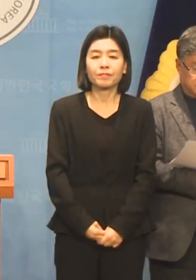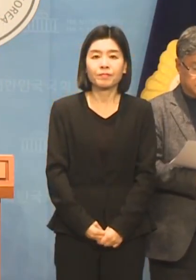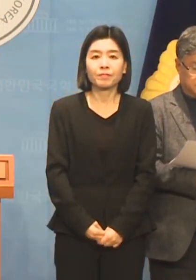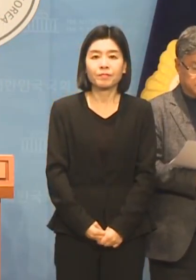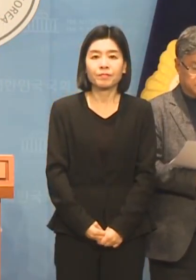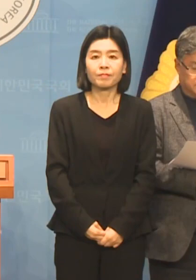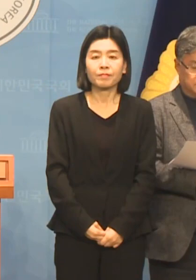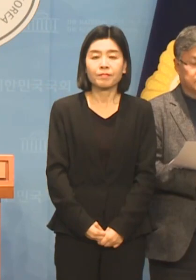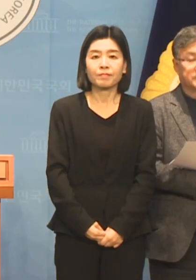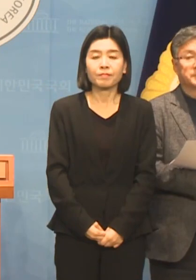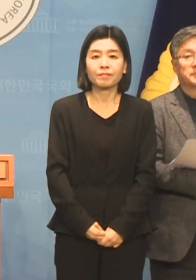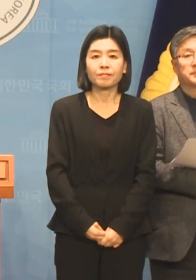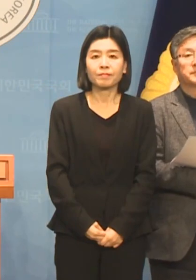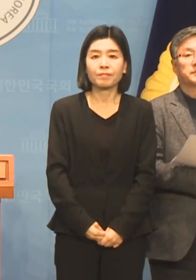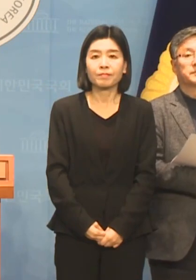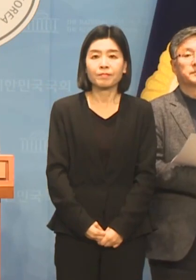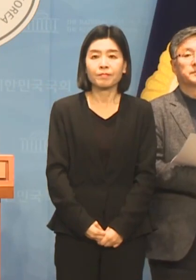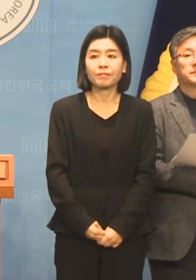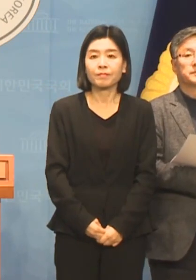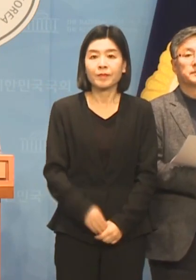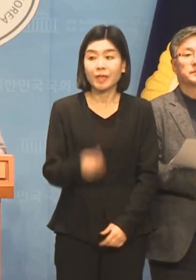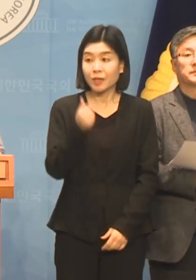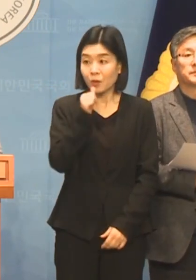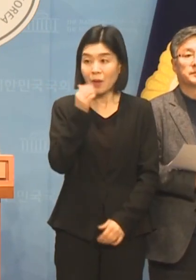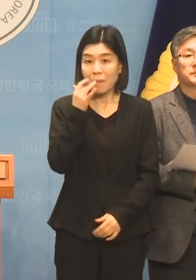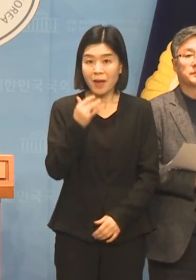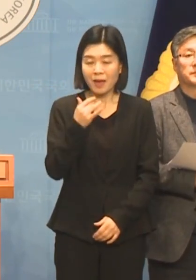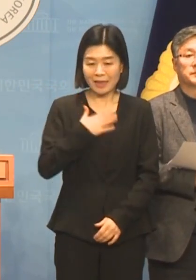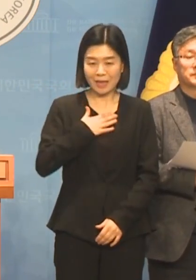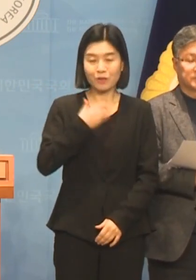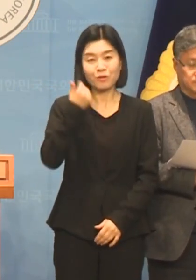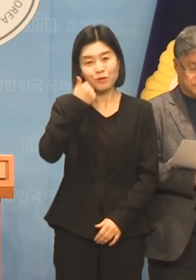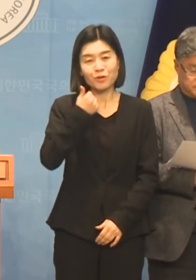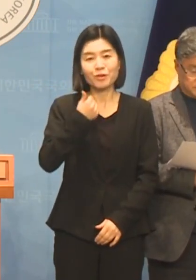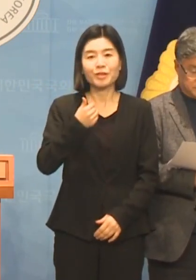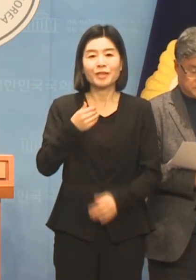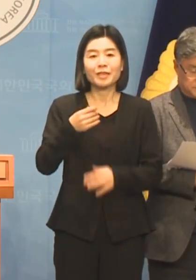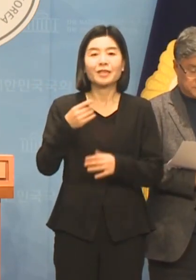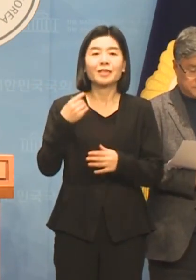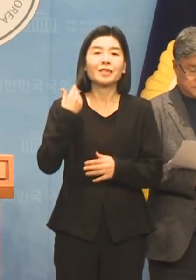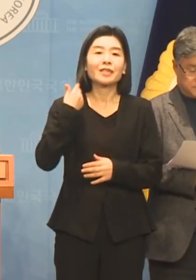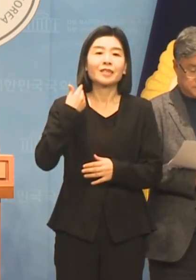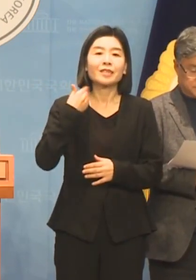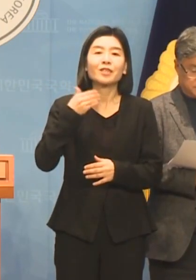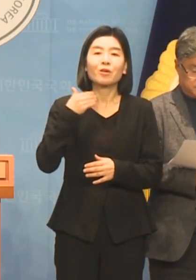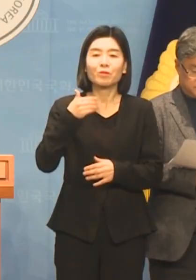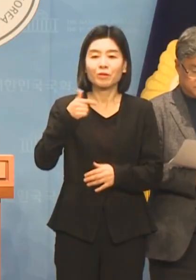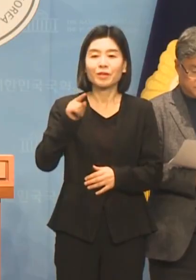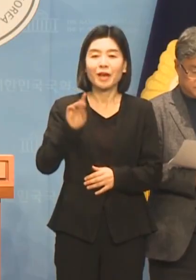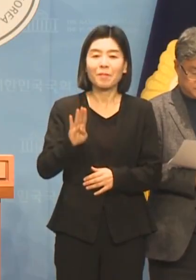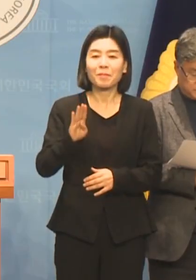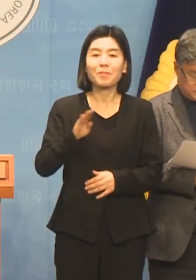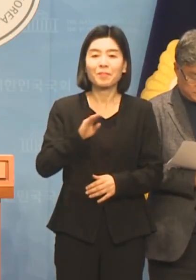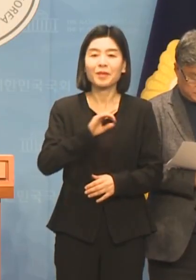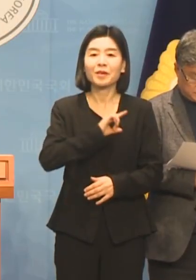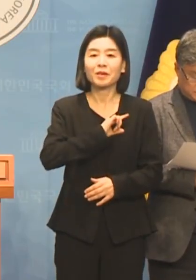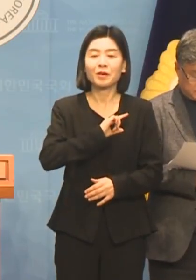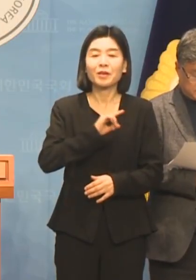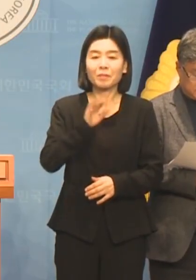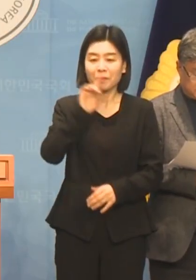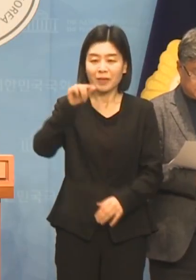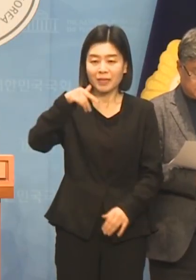말씀 잘 들었습니다. 제가 소개를 안 했는데 저는 의정부 갑 박지혜 의원입니다. 예, 저희 준비한 기자회견문